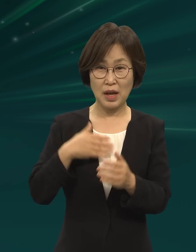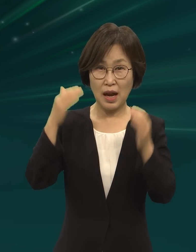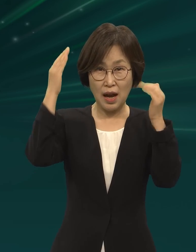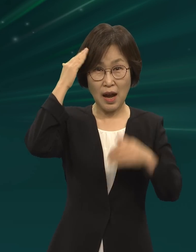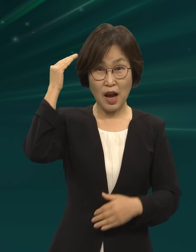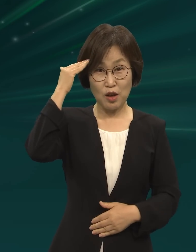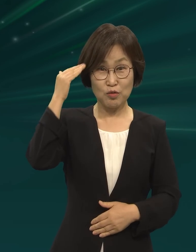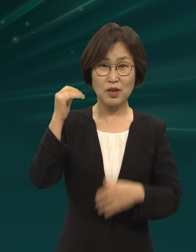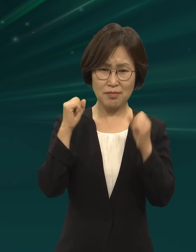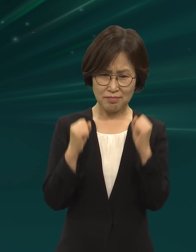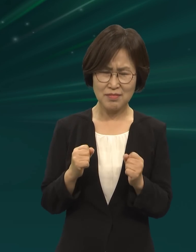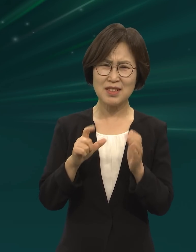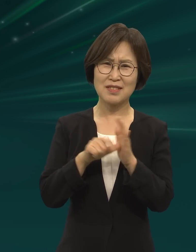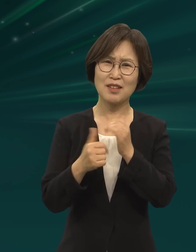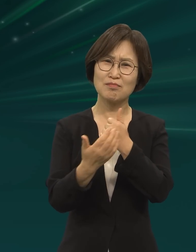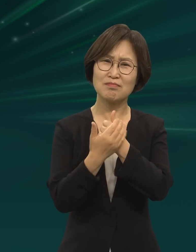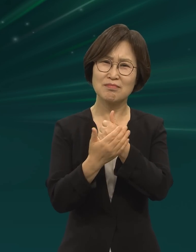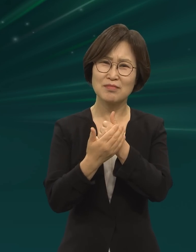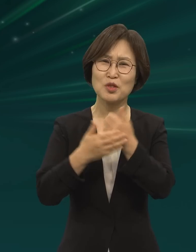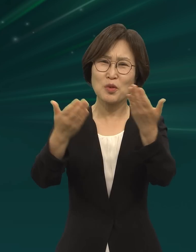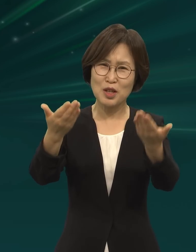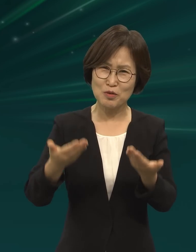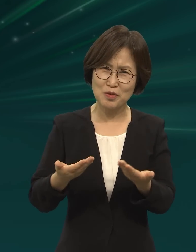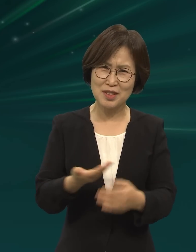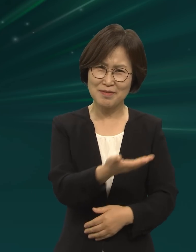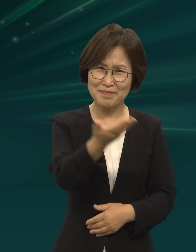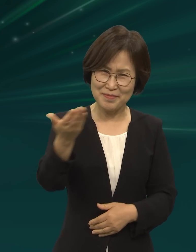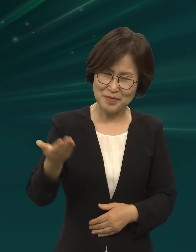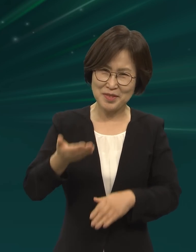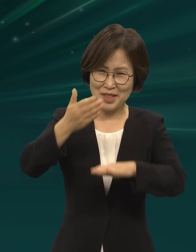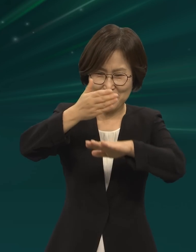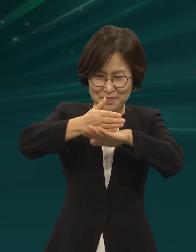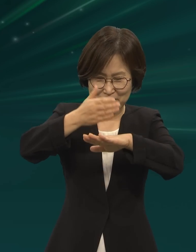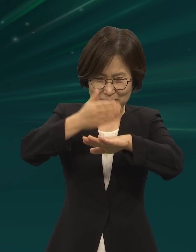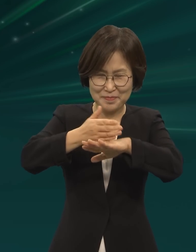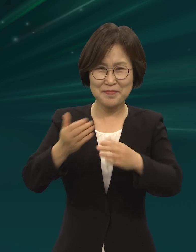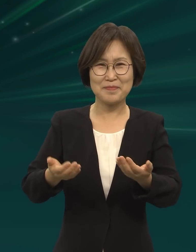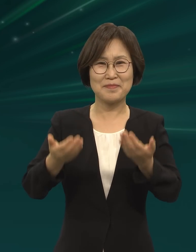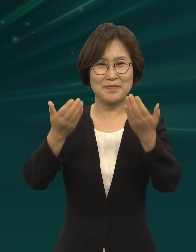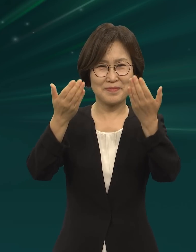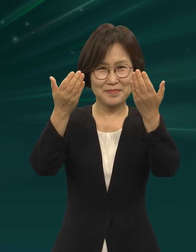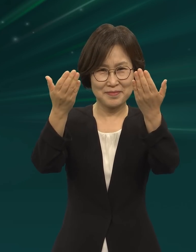함께하신 모든 분들께 또 이 자리에서 감사를 드립니다. 정말 감사드립니다.